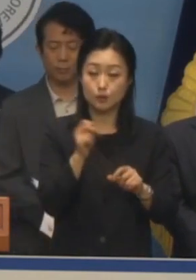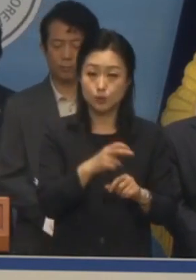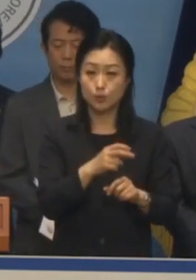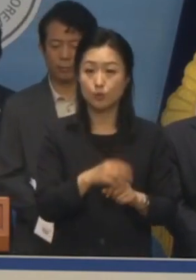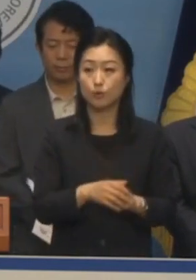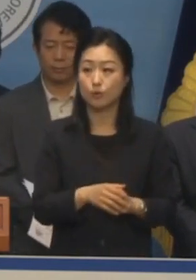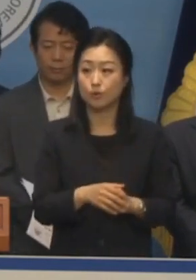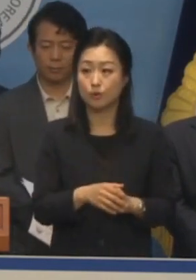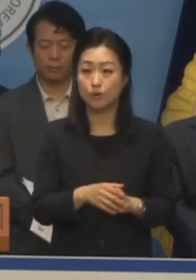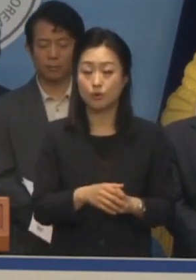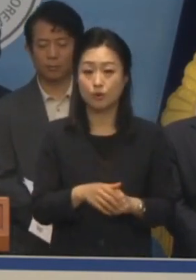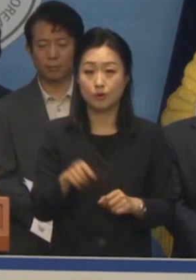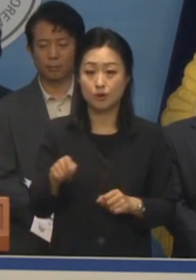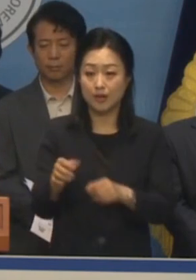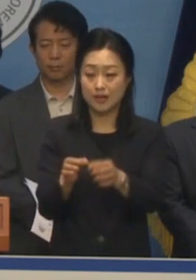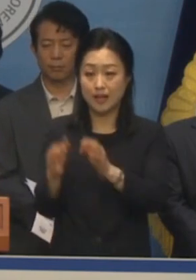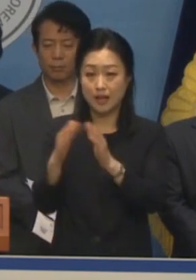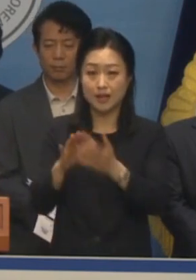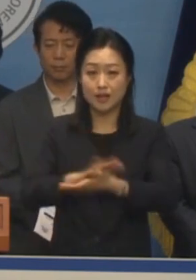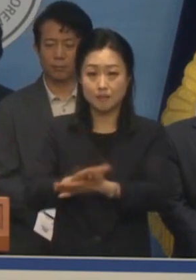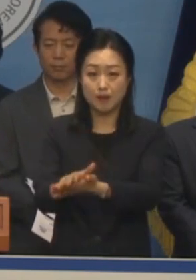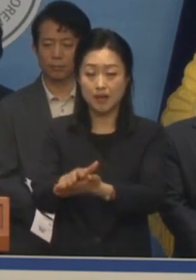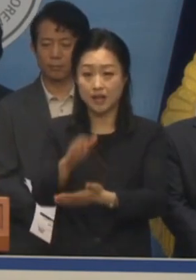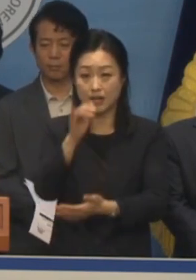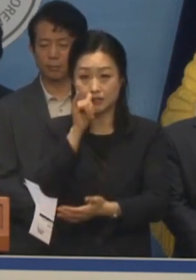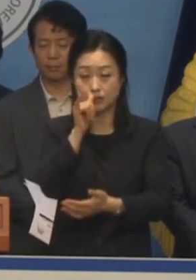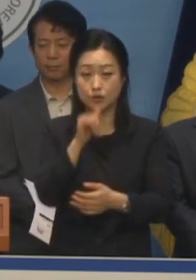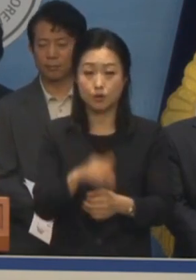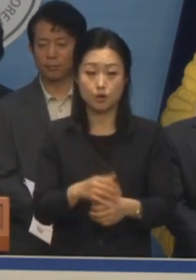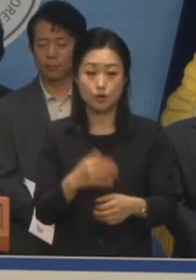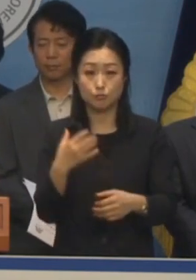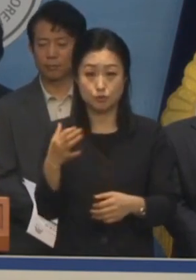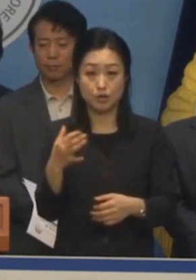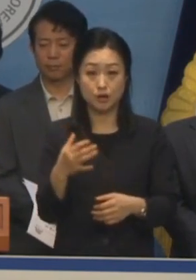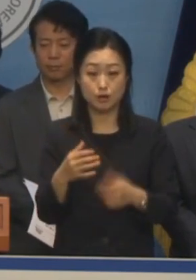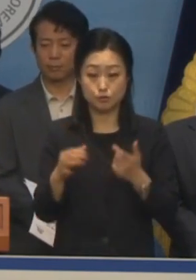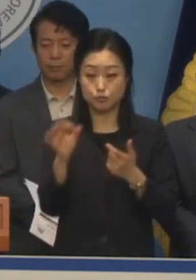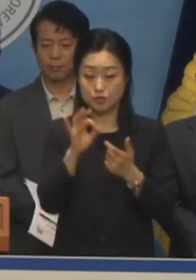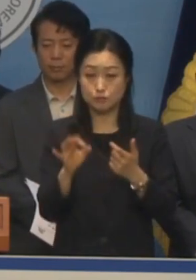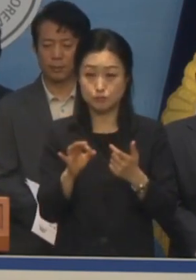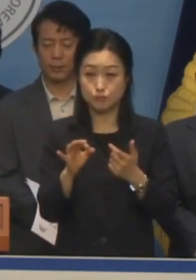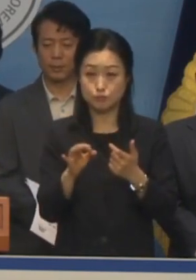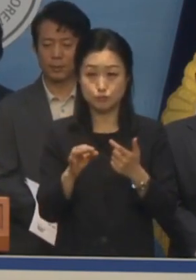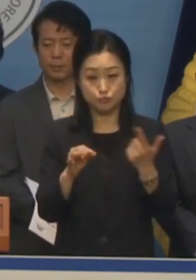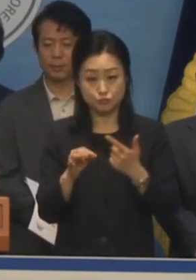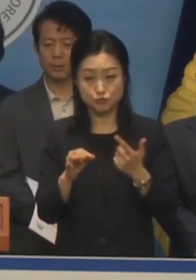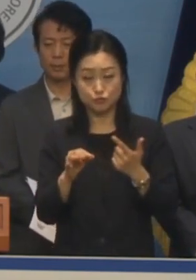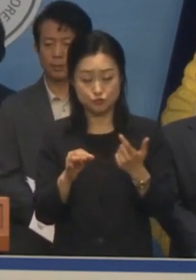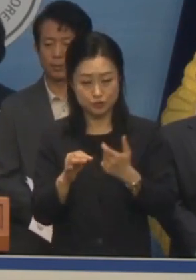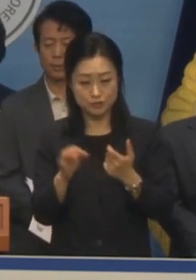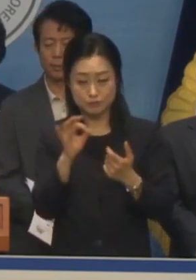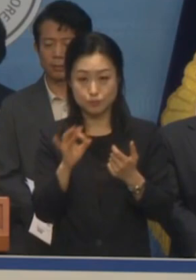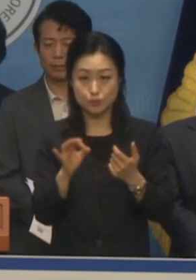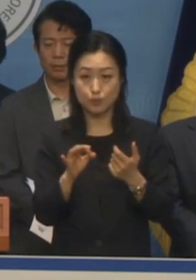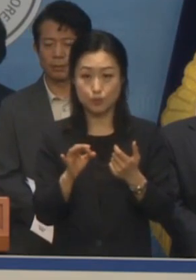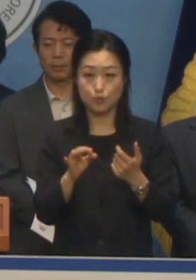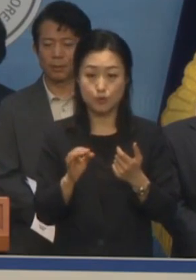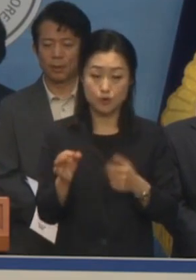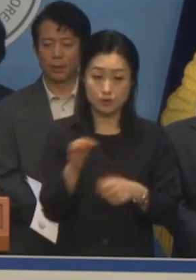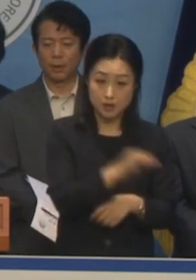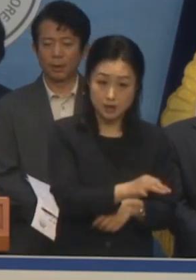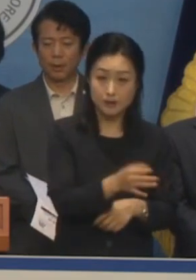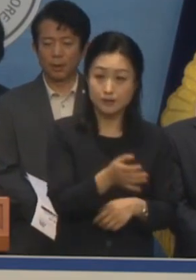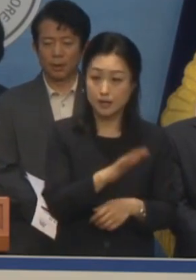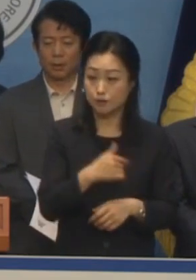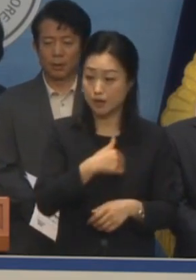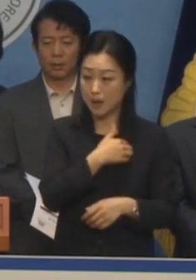붕괴를 야기하는 정책을 내놓았습니다. 높은 부담금에도 우리 자영업자들의 배달 플랫폼에 느끼는 서비스